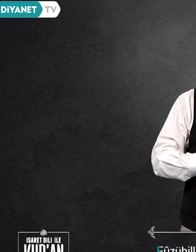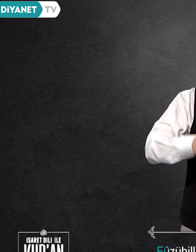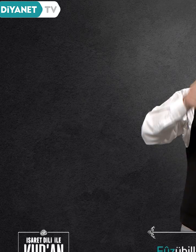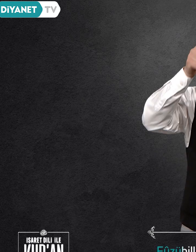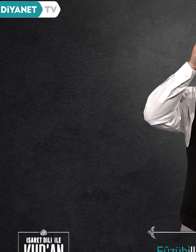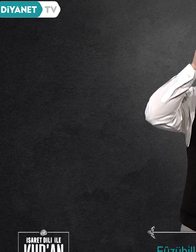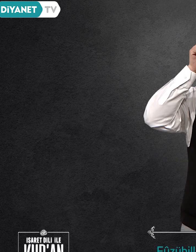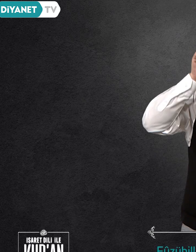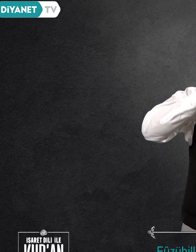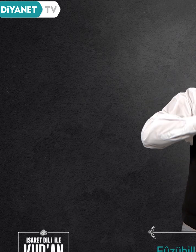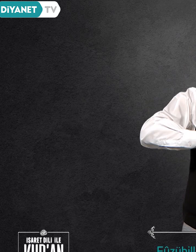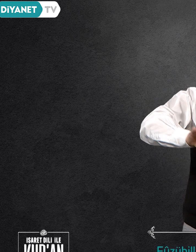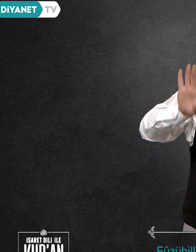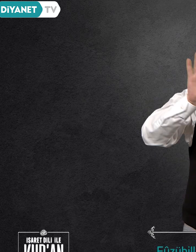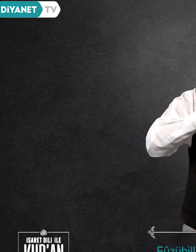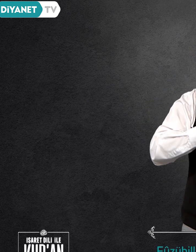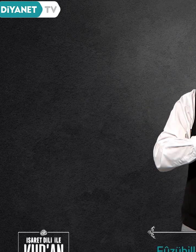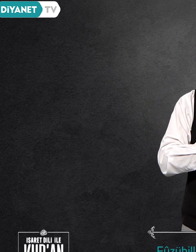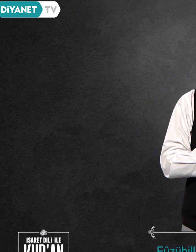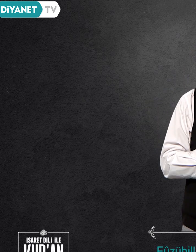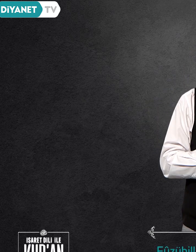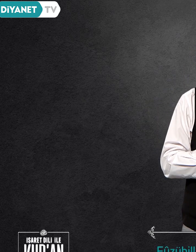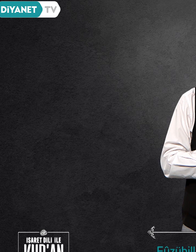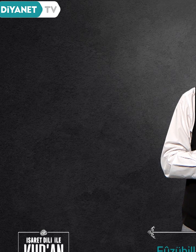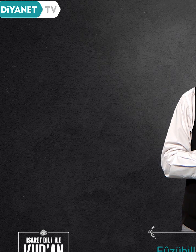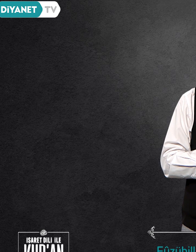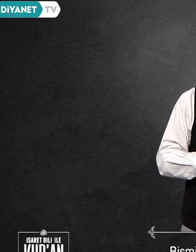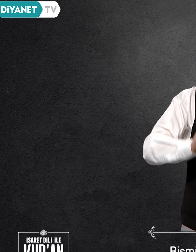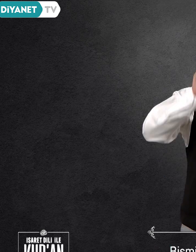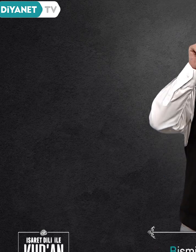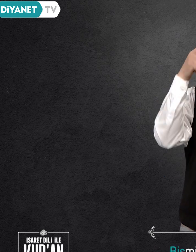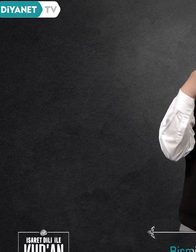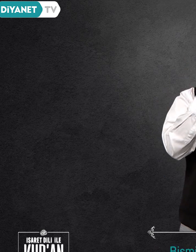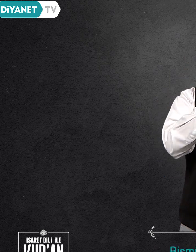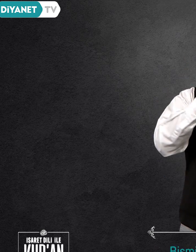en yüzü billahi mineşşeytanirracim Bismillahirrahmanirrahim